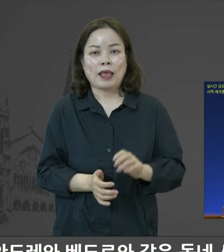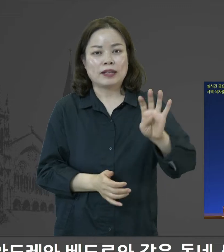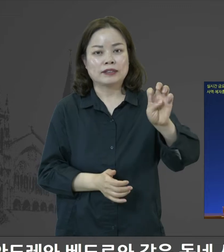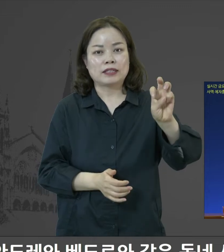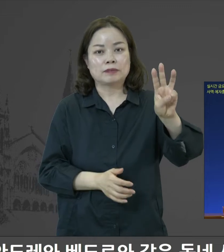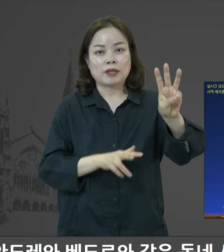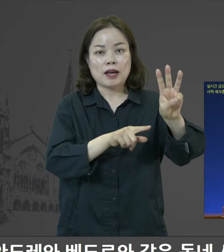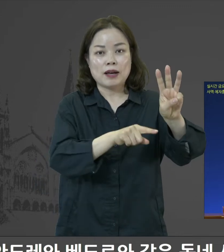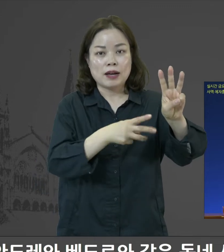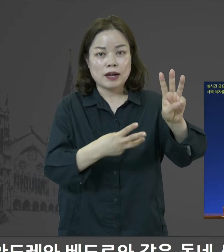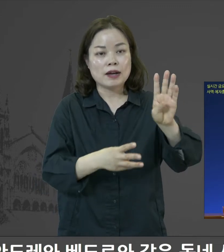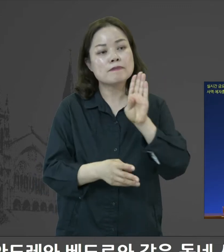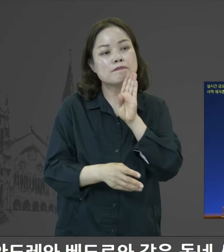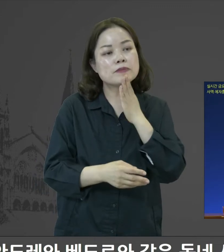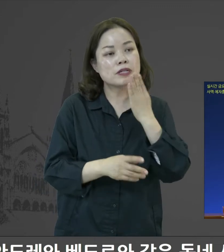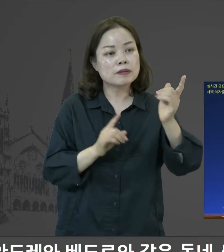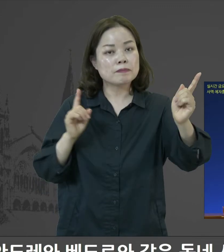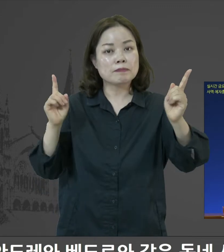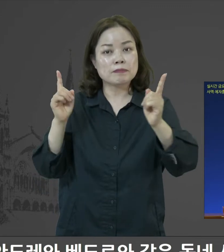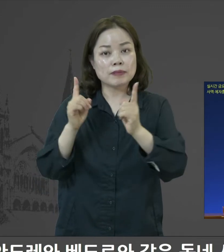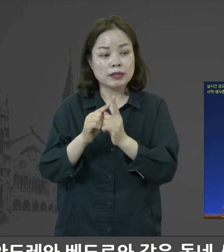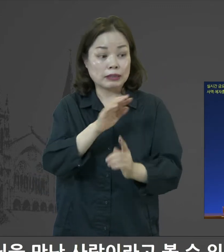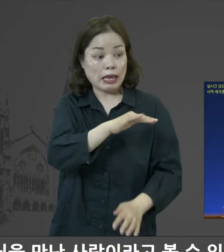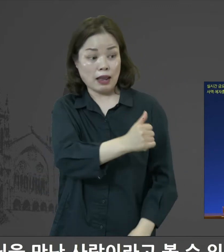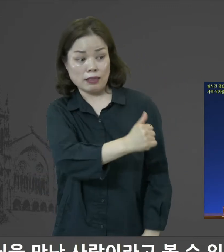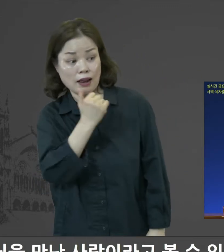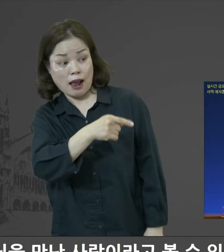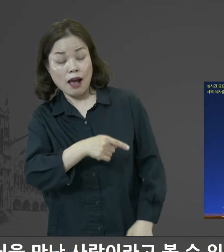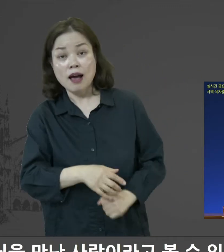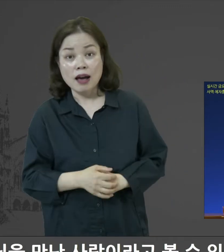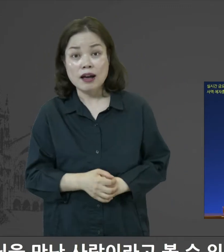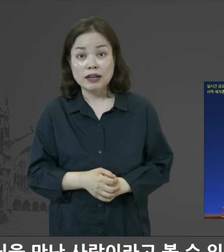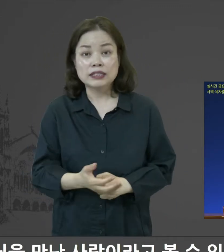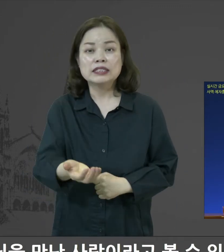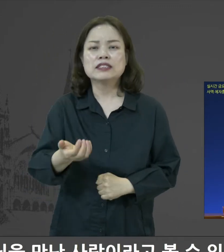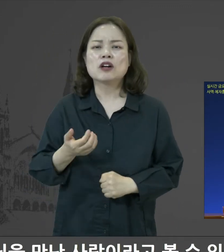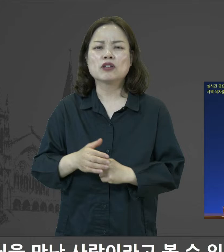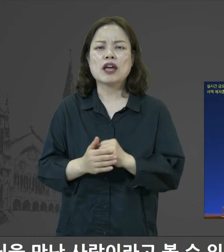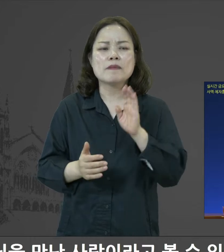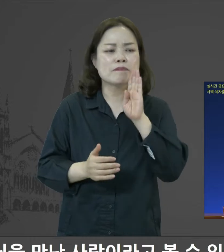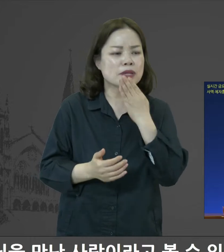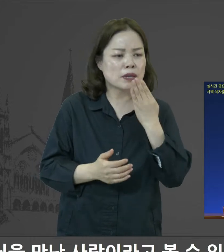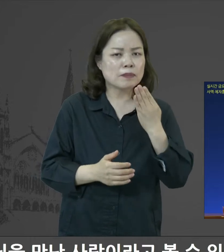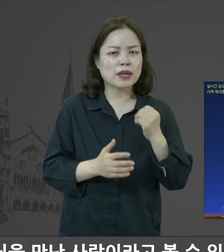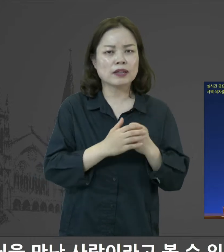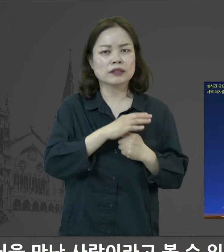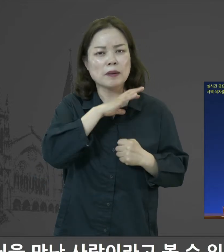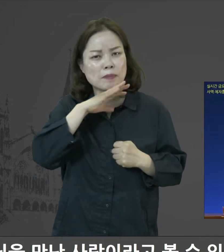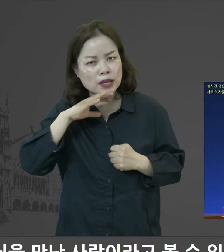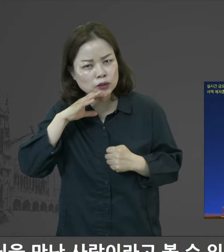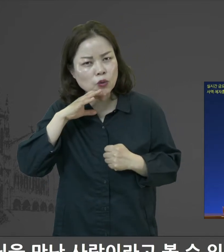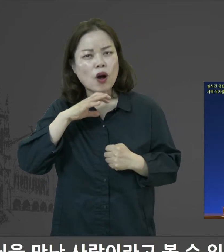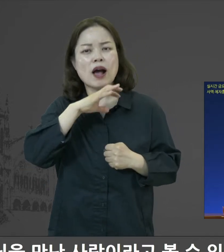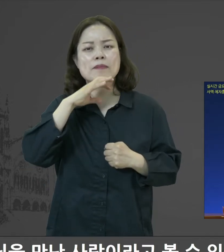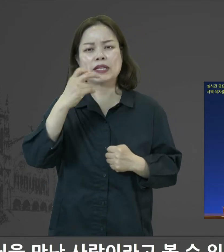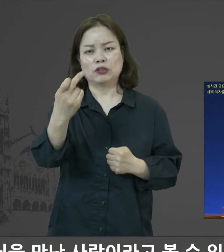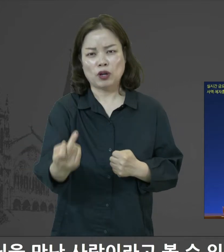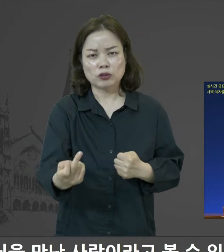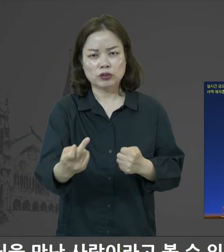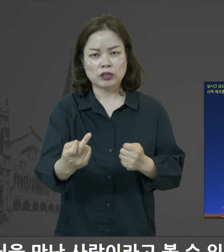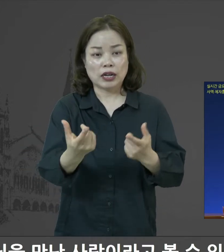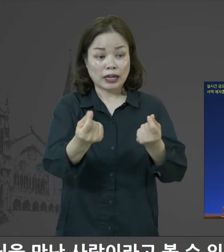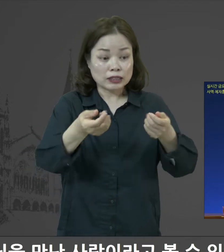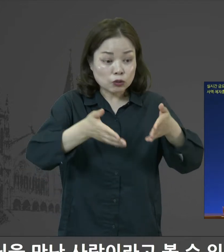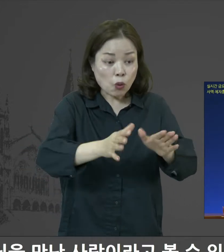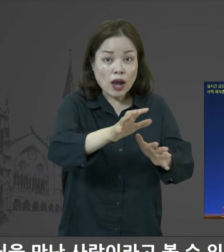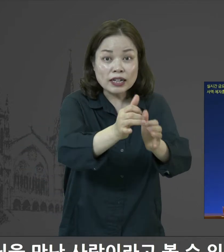43절에 보면 빌립을 만나 이르시되 나를 따르라 하시니, 아마 이전에 빌립이 안드레와 베드로 같은 고향